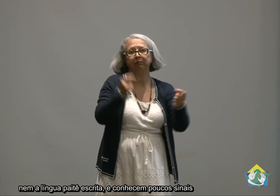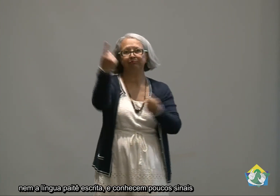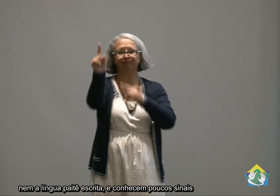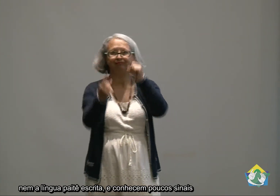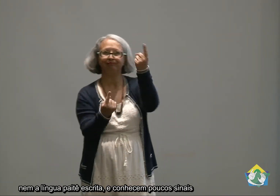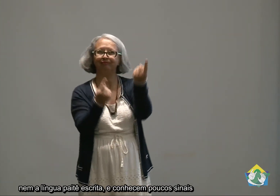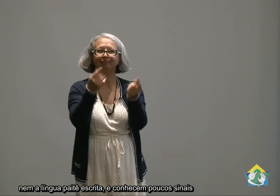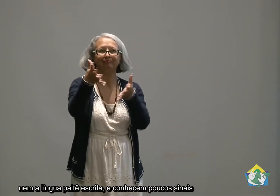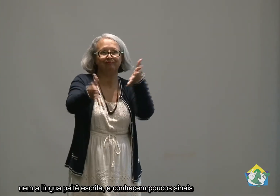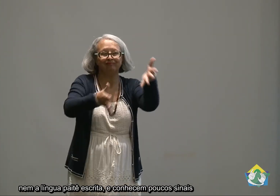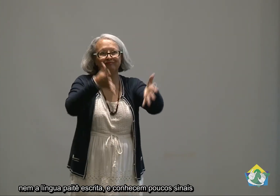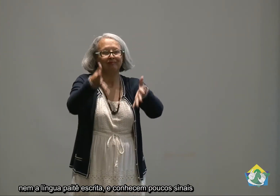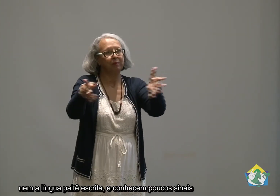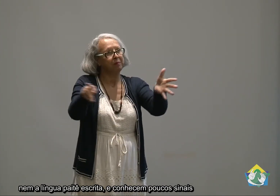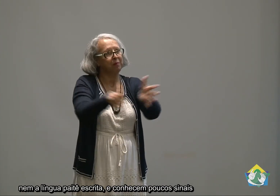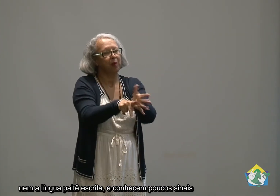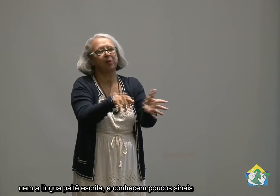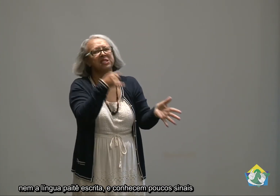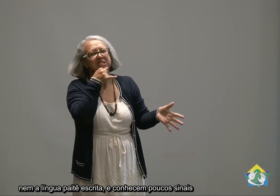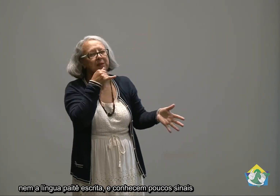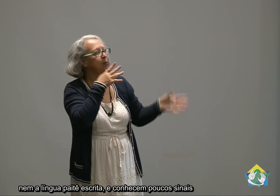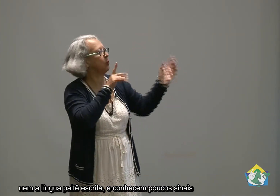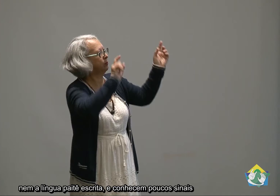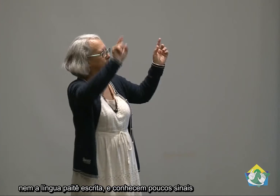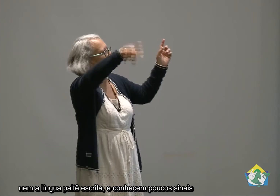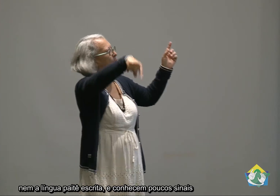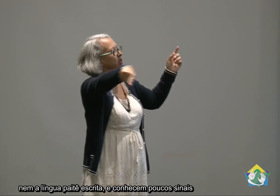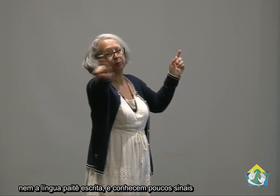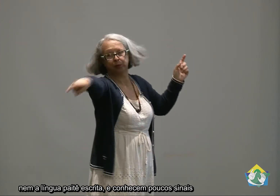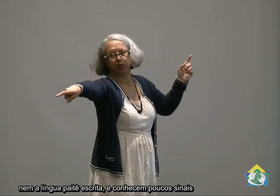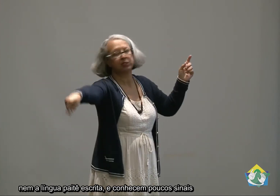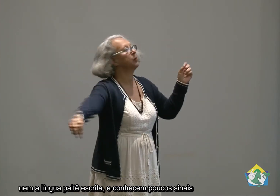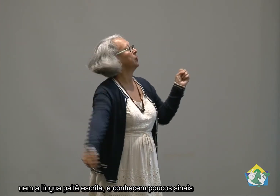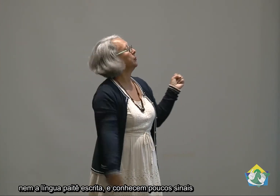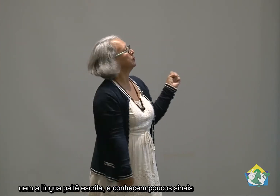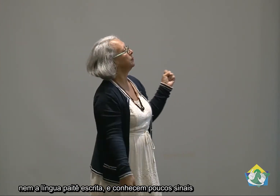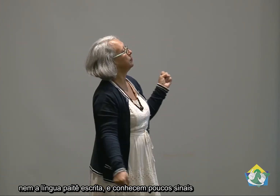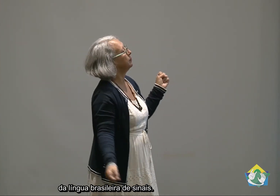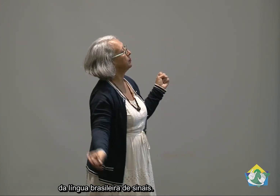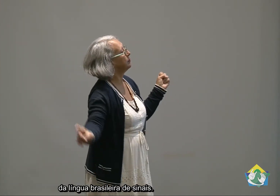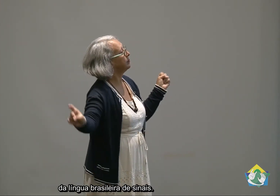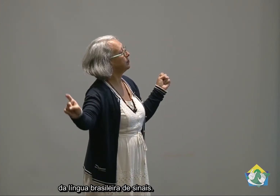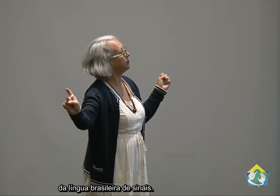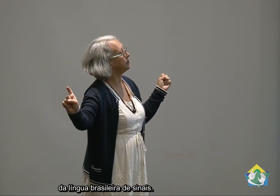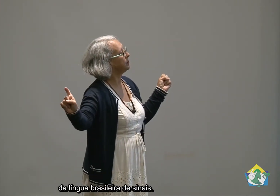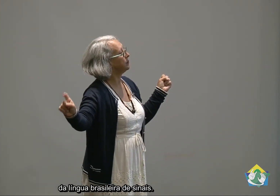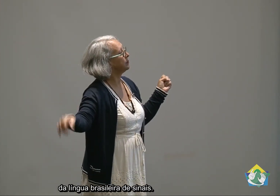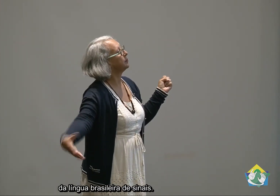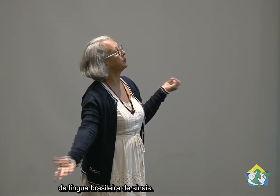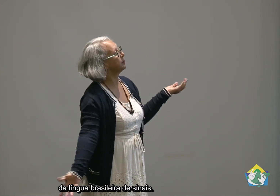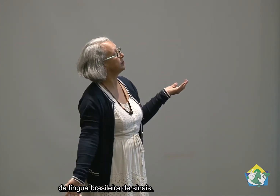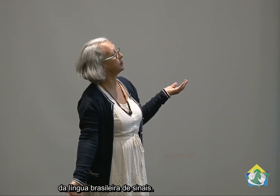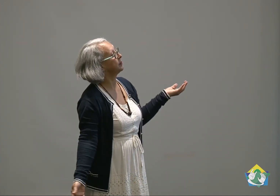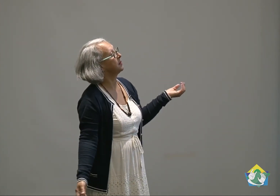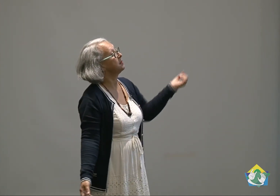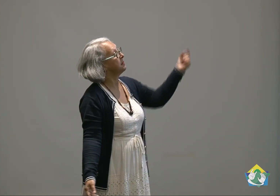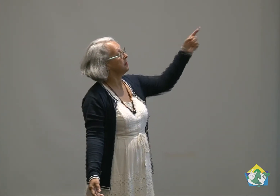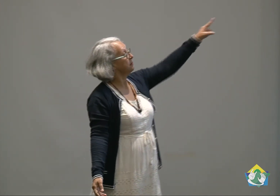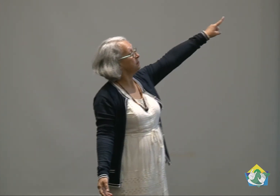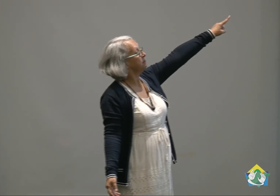língua paitê escrita. E conhecem poucos sinais da língua brasileira de sinais.